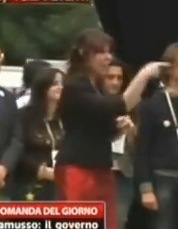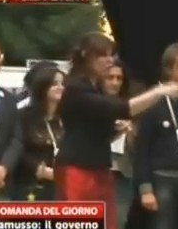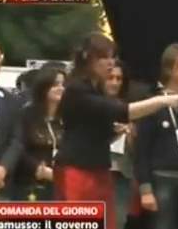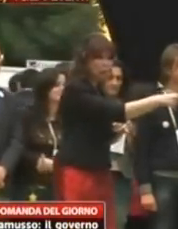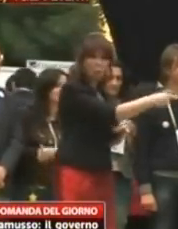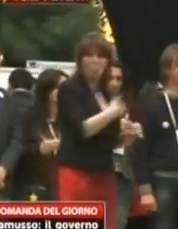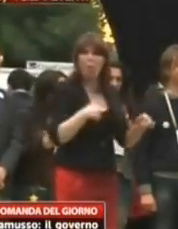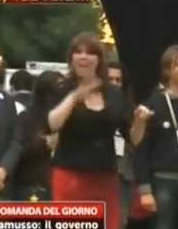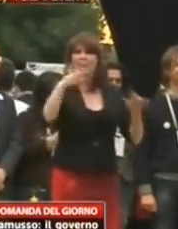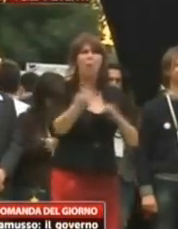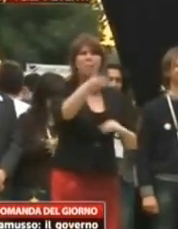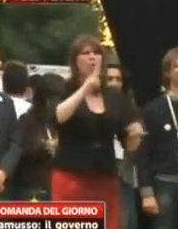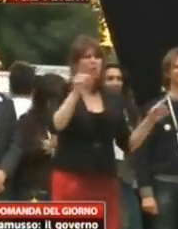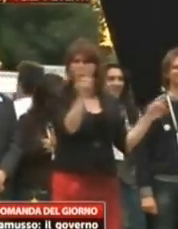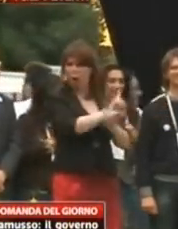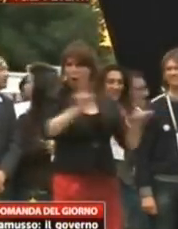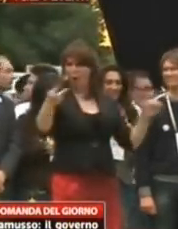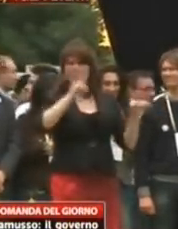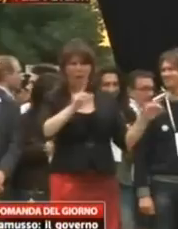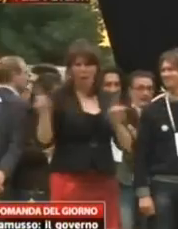che è lì, di Rete 4,